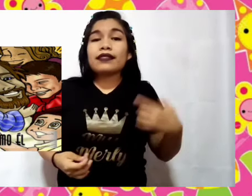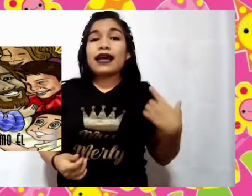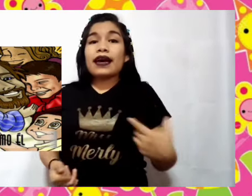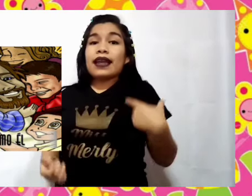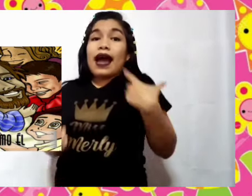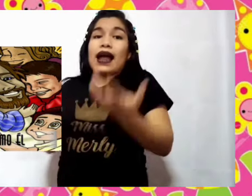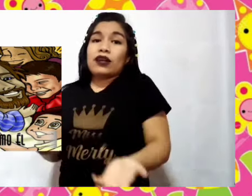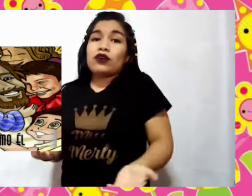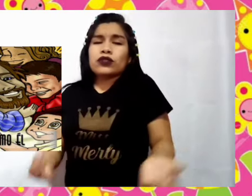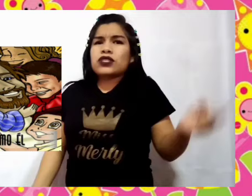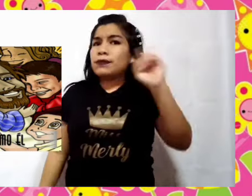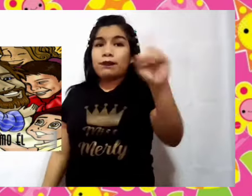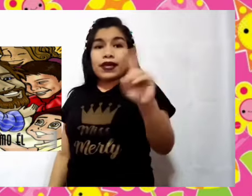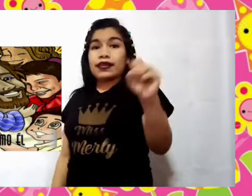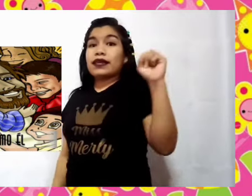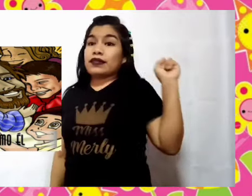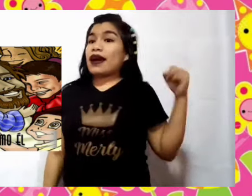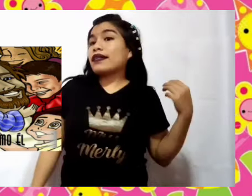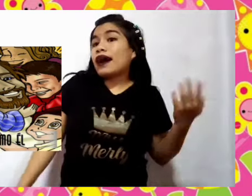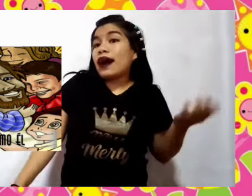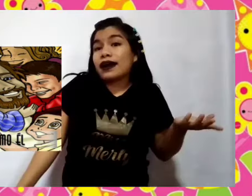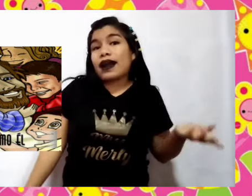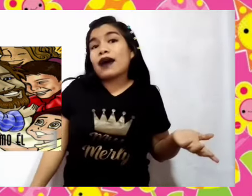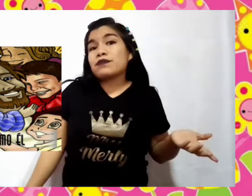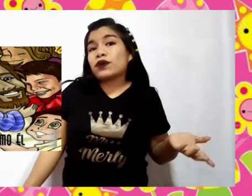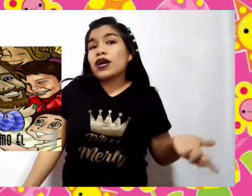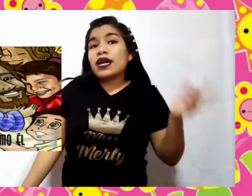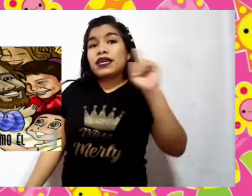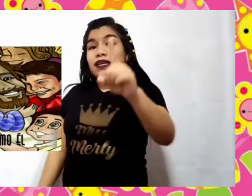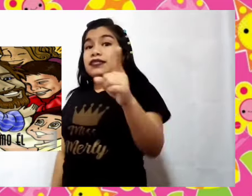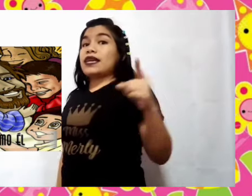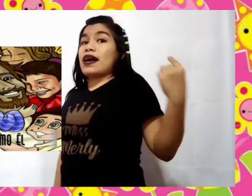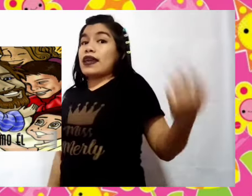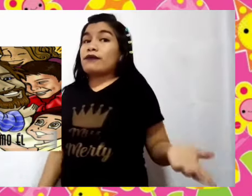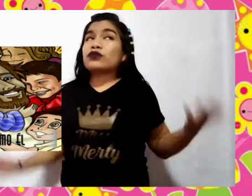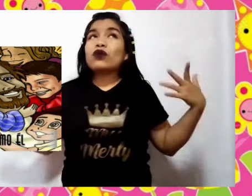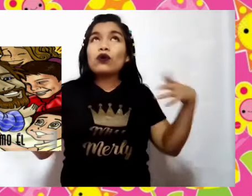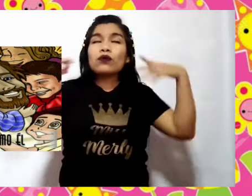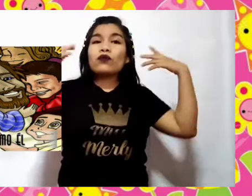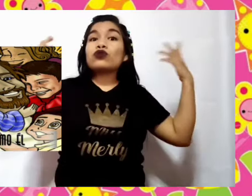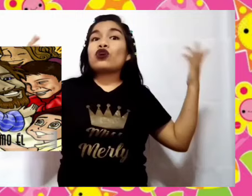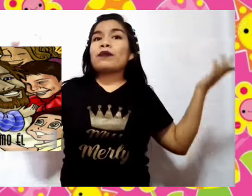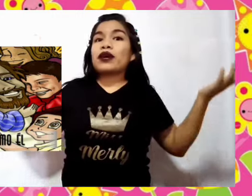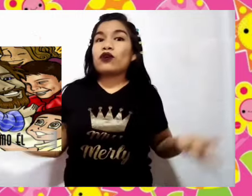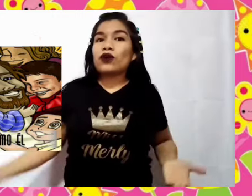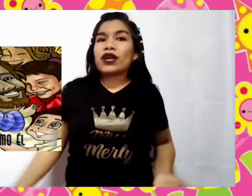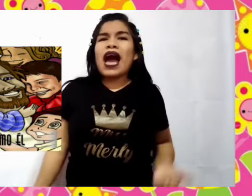nosotros dar algo sin pedir nada a cambio, y así haremos un mundo